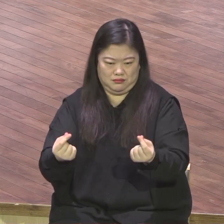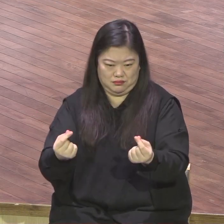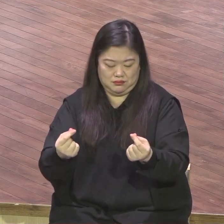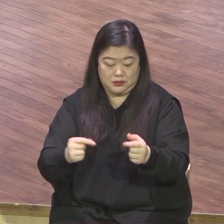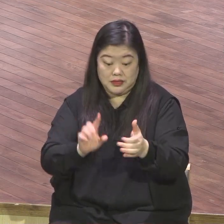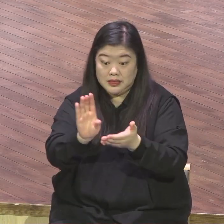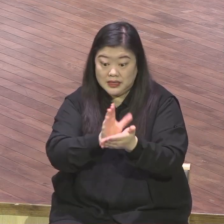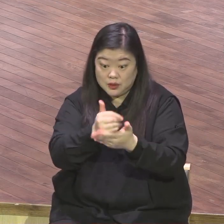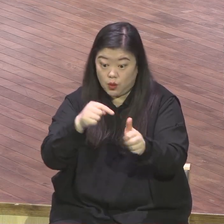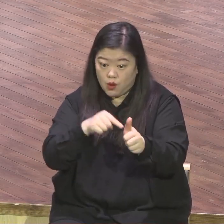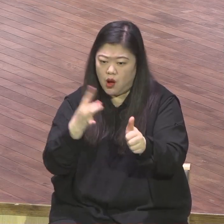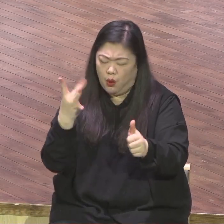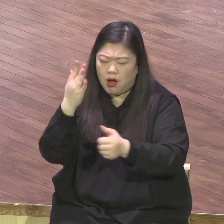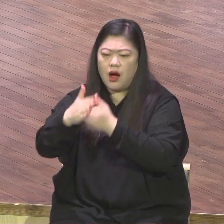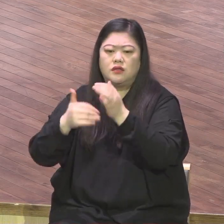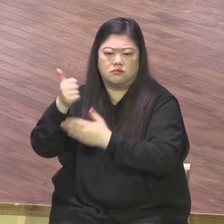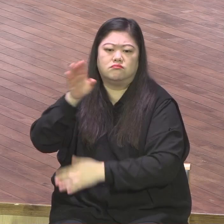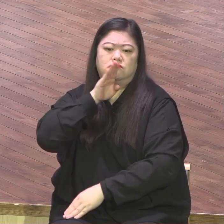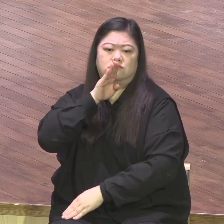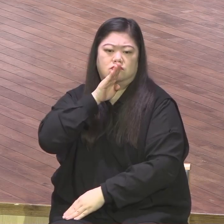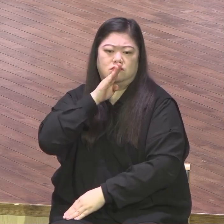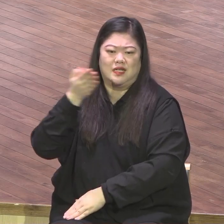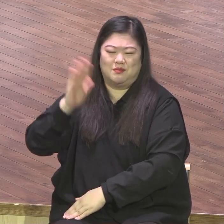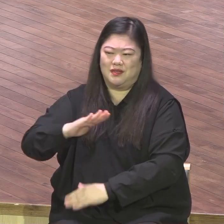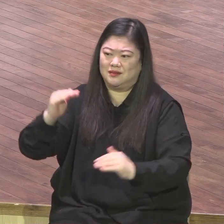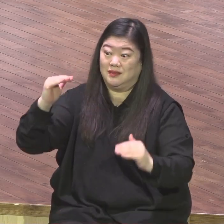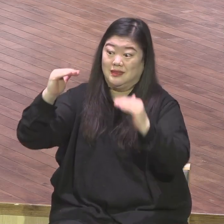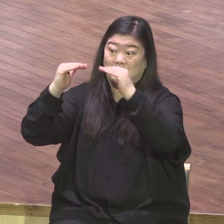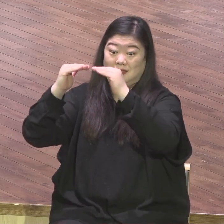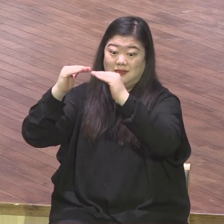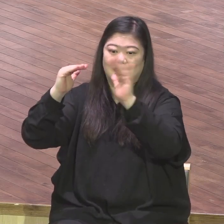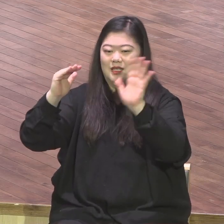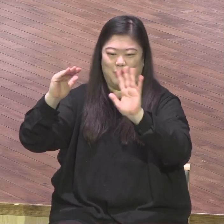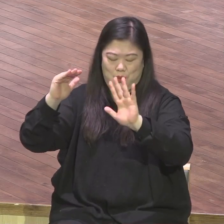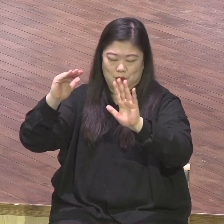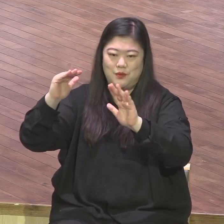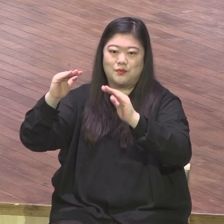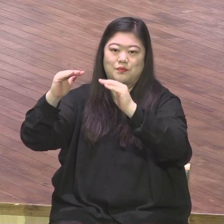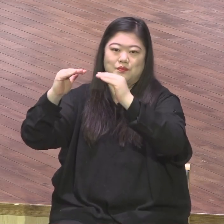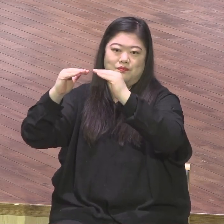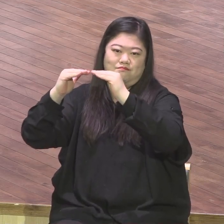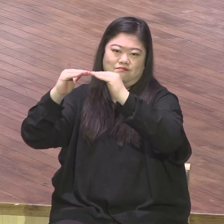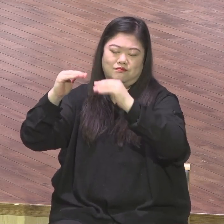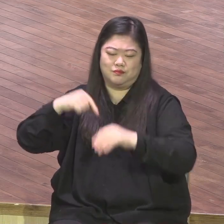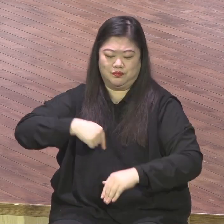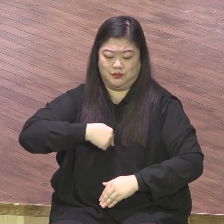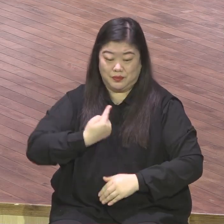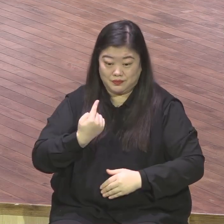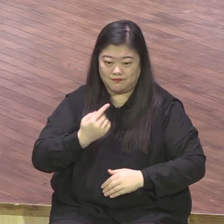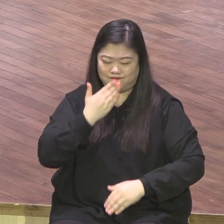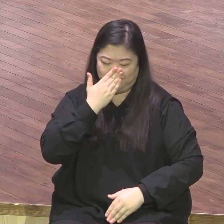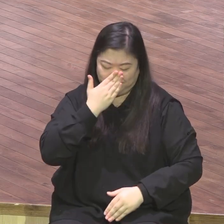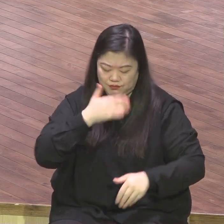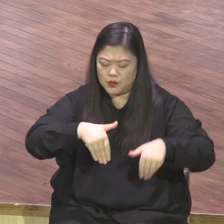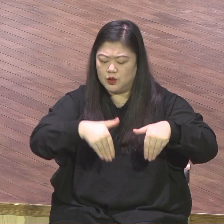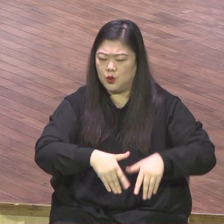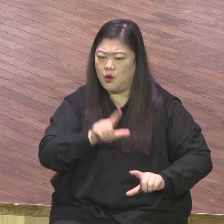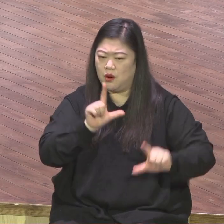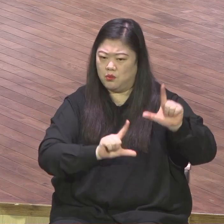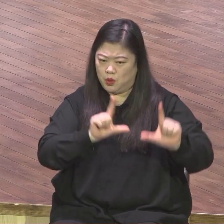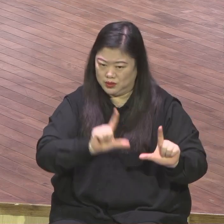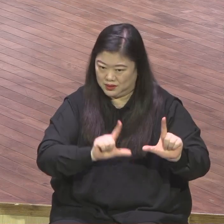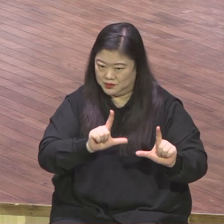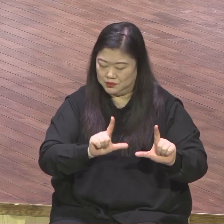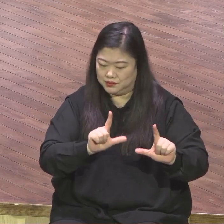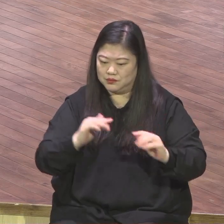근본 하나님의 본체시나 하나님과 동등됨을 취할 것으로 여기지 아니하시고 오히려 자기를 비워 종의